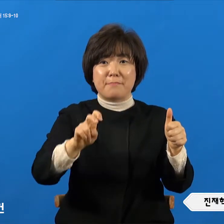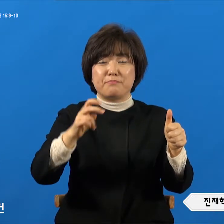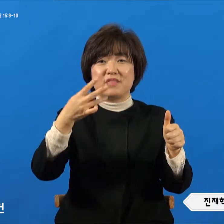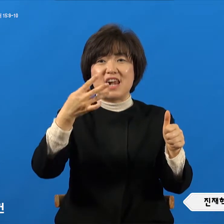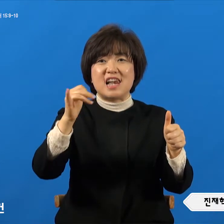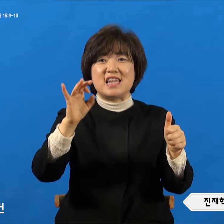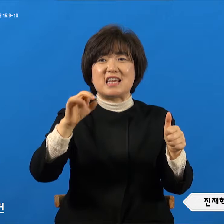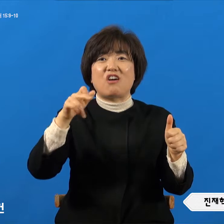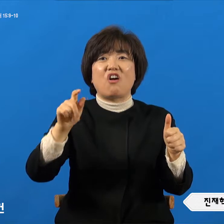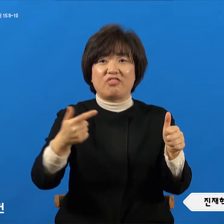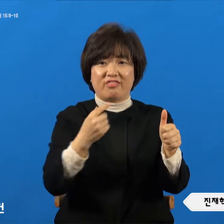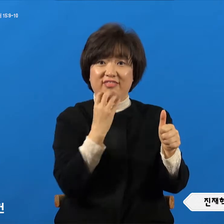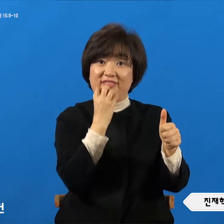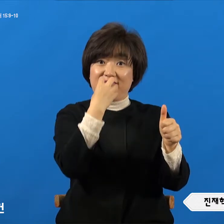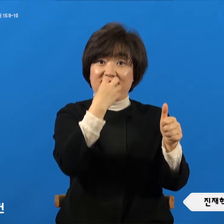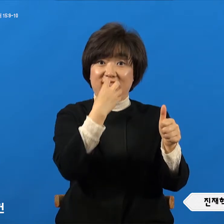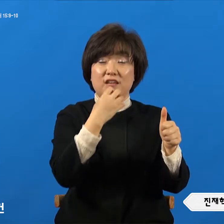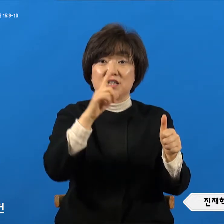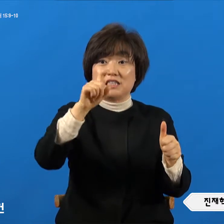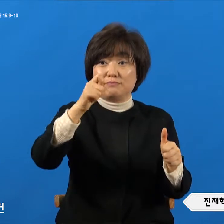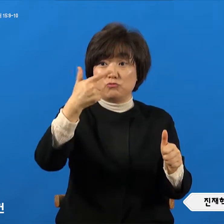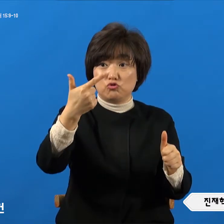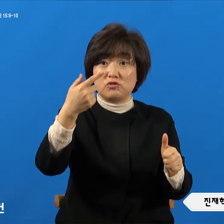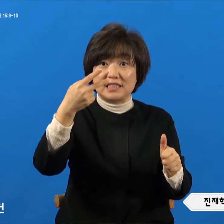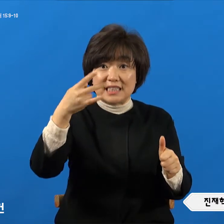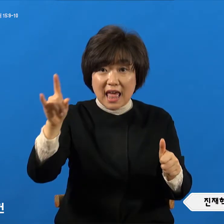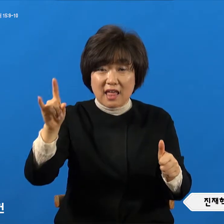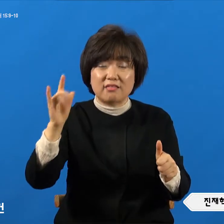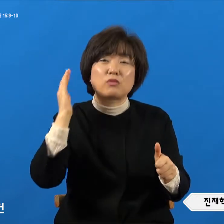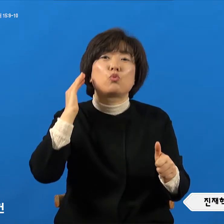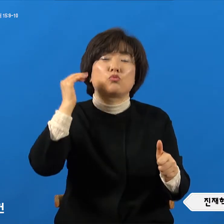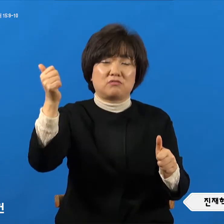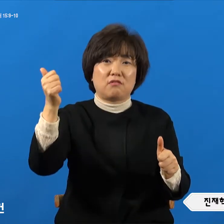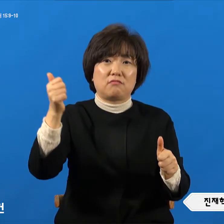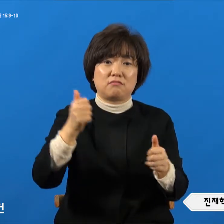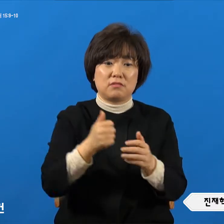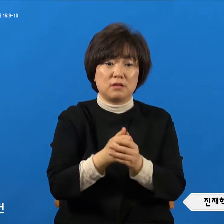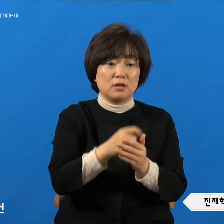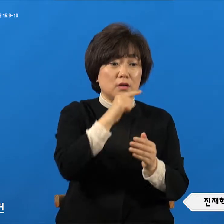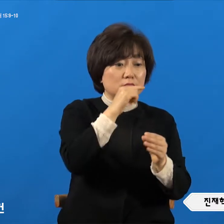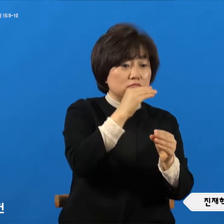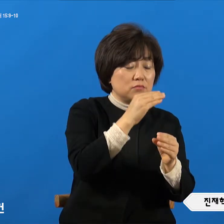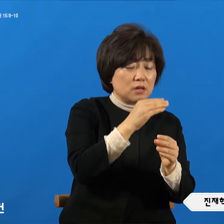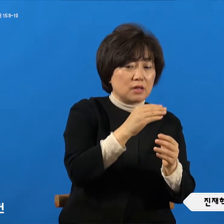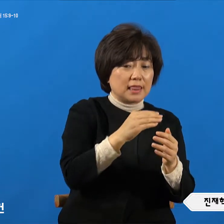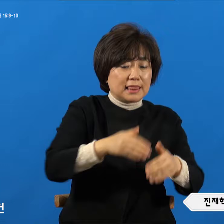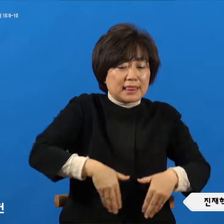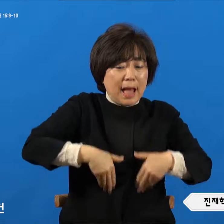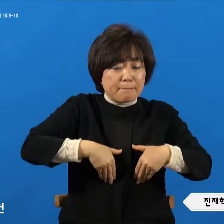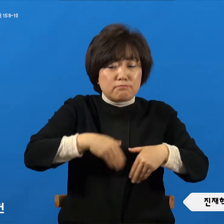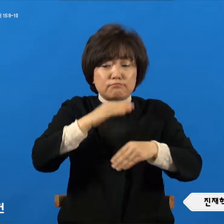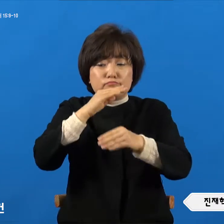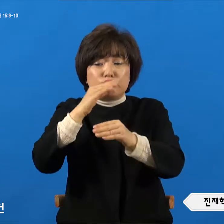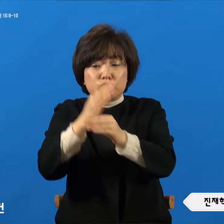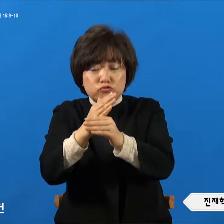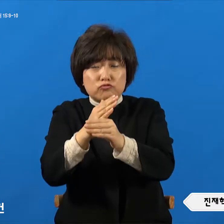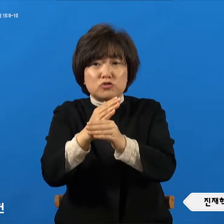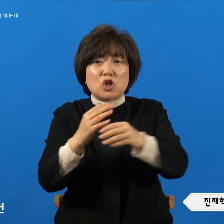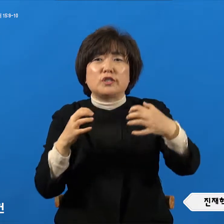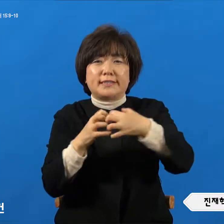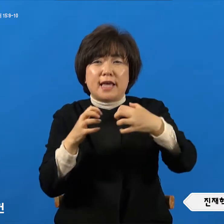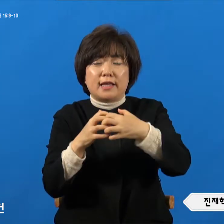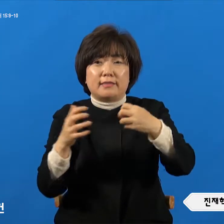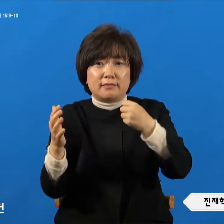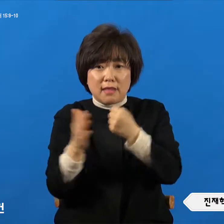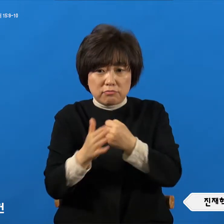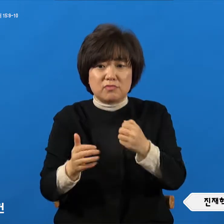미국의 16대 대통령입니다. 남북 전쟁으로 어려운 가운데 있던 미국을 북부군의